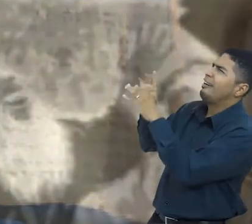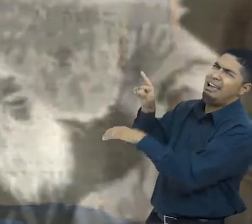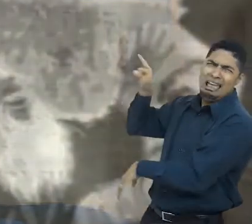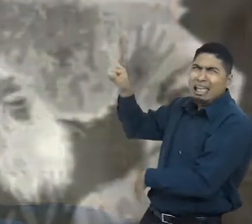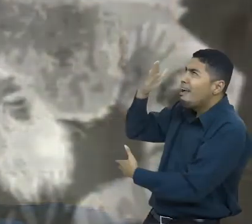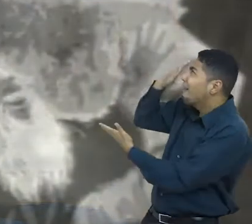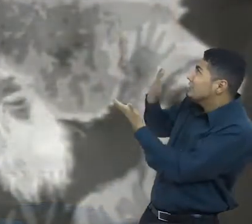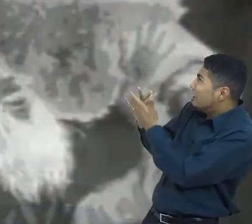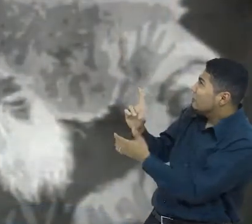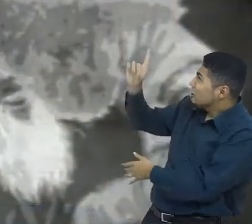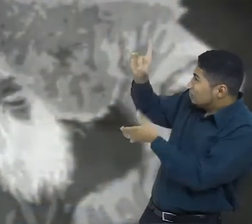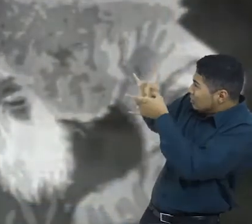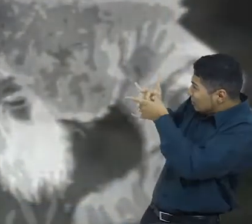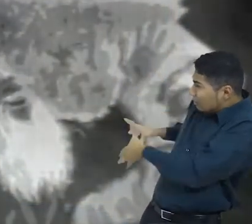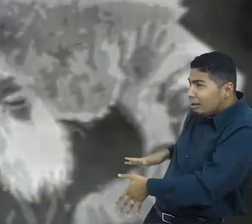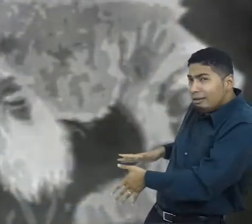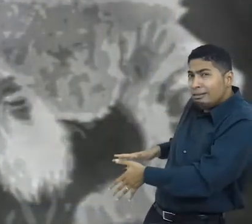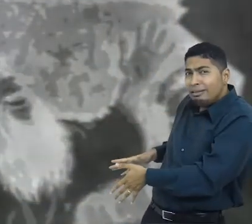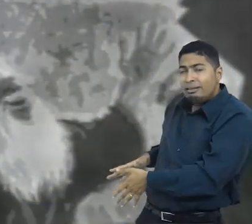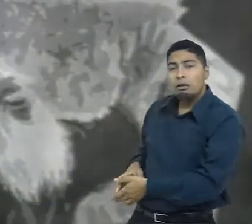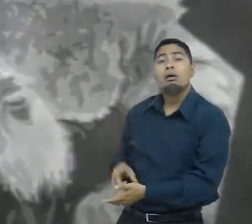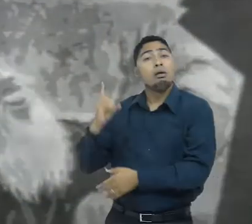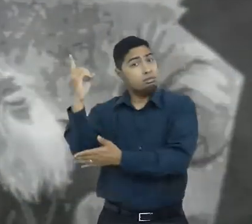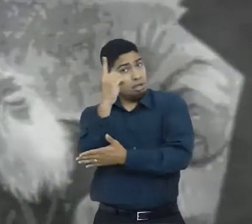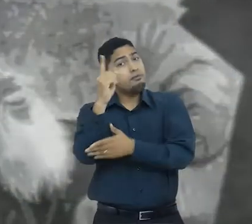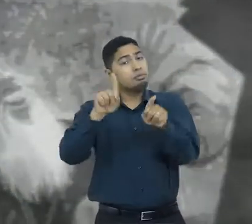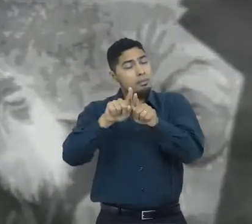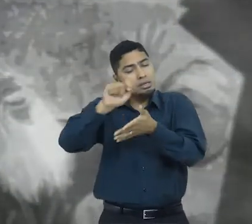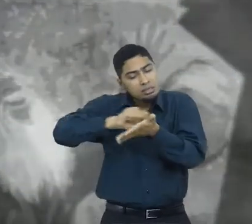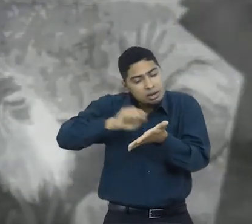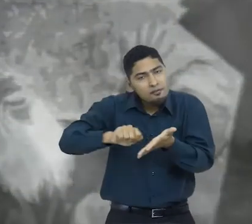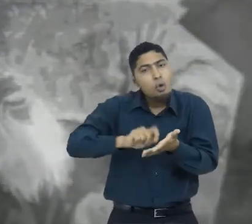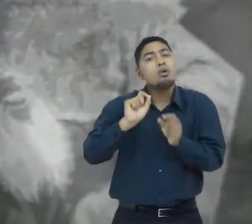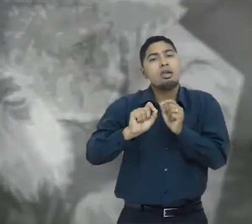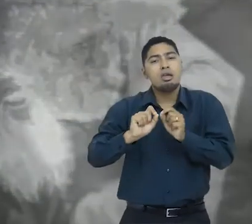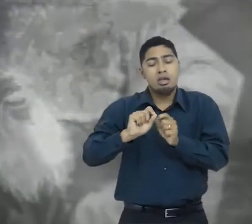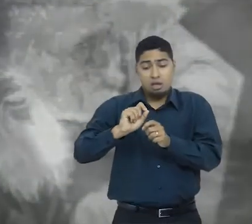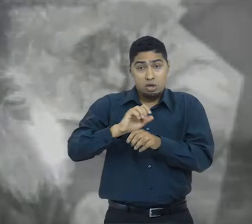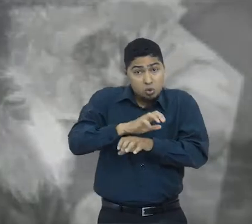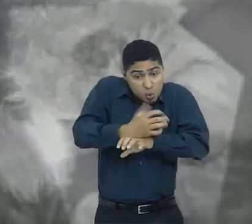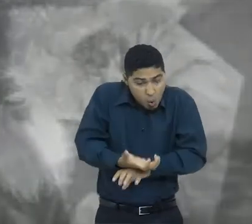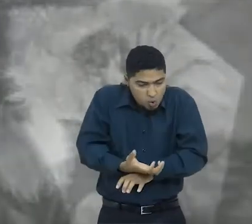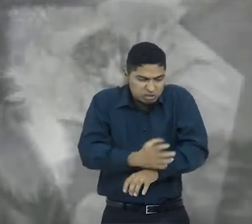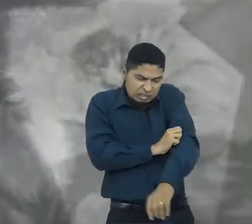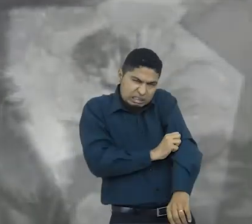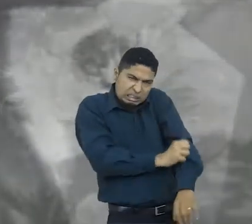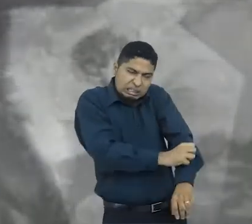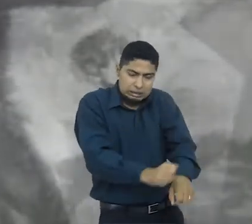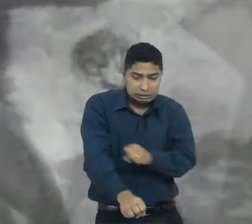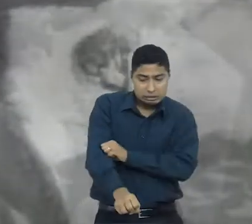ele acreditava que Deus o libertaria. Davi escreveu também que os ossos do Salvador seriam deslocados e dariam vinagre a